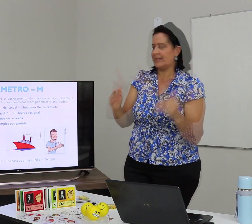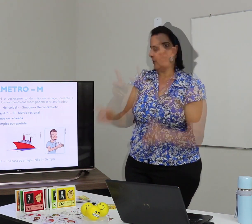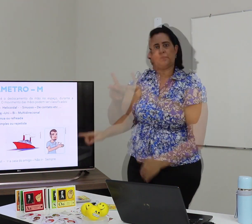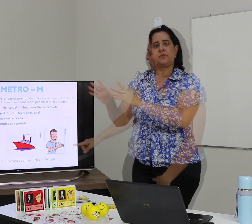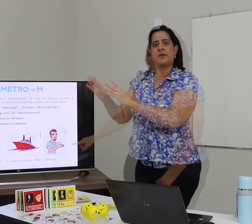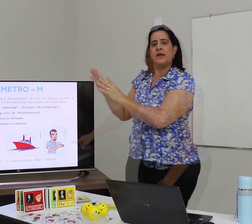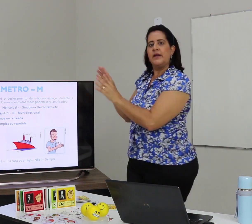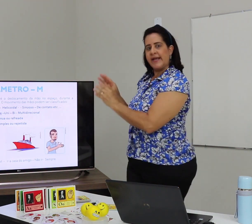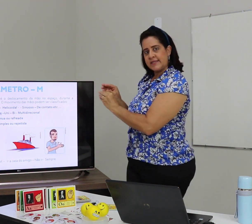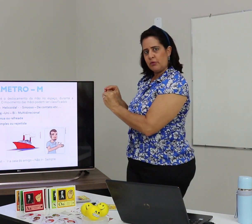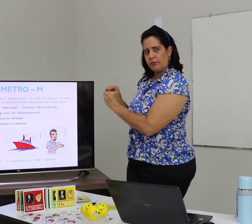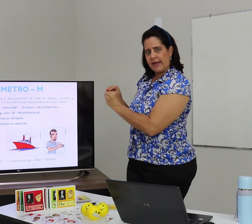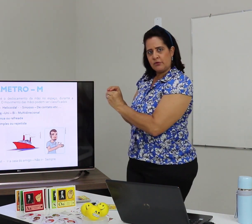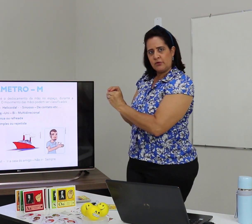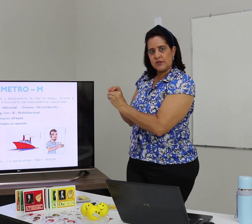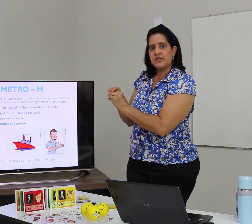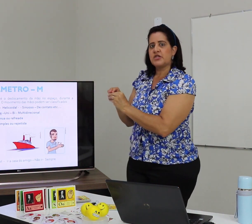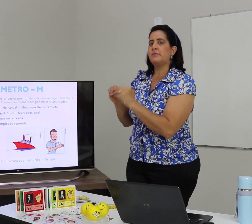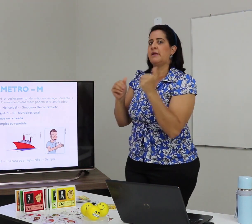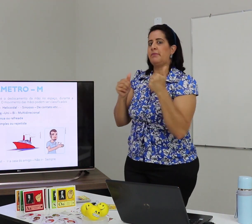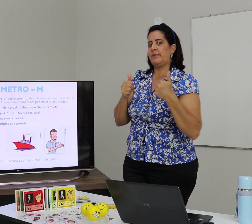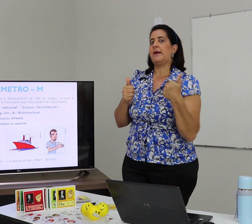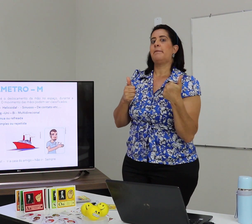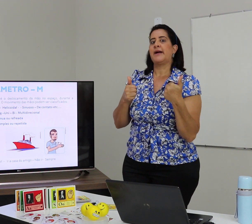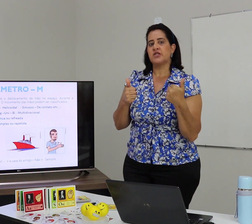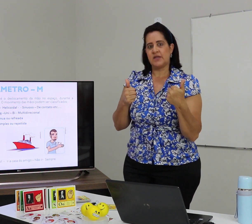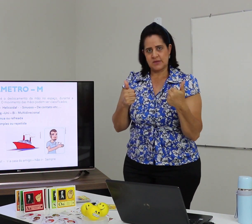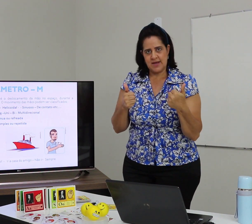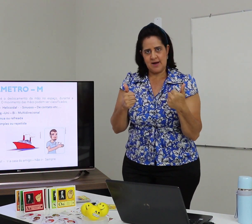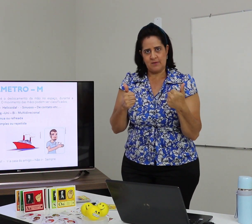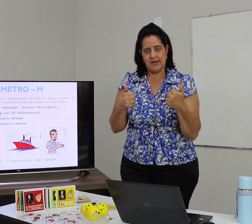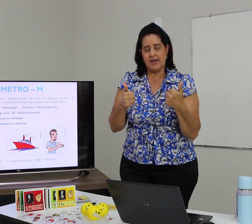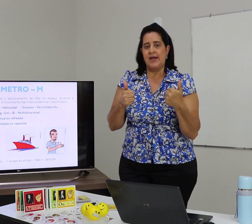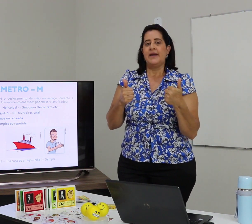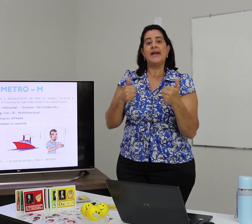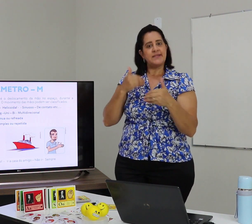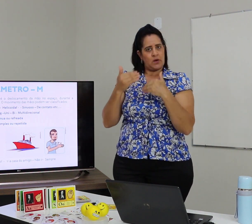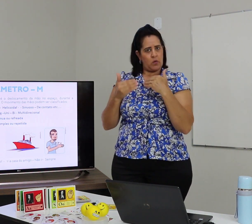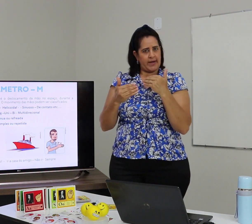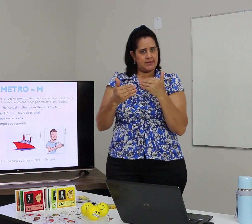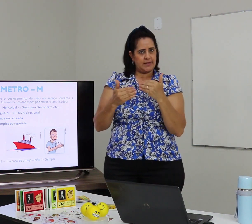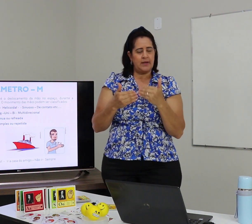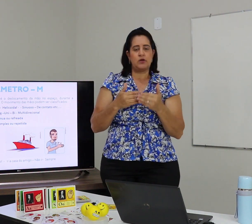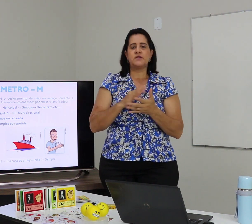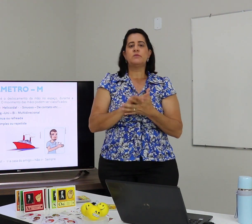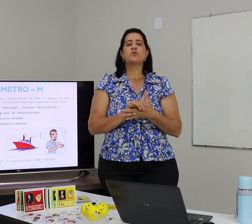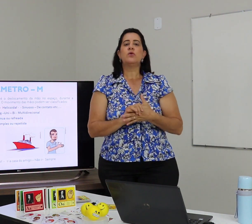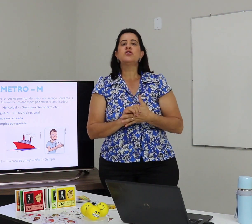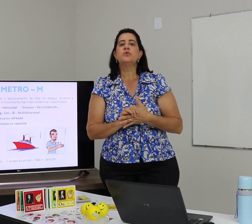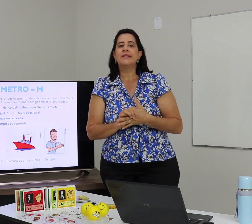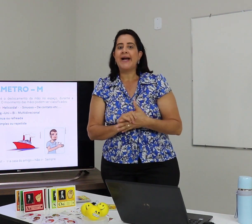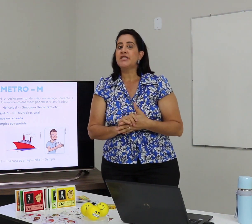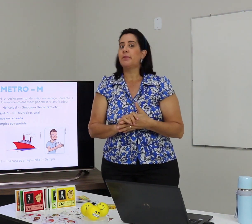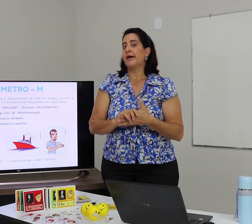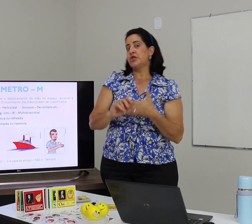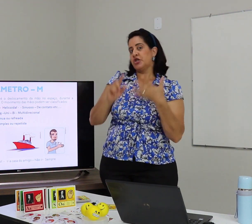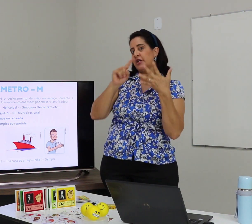sinalizando. Nesse momento, nós fechamos a primeira parte da nossa aula. Na sequência, nós damos continuidade a